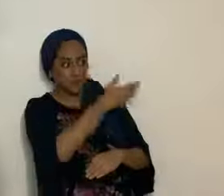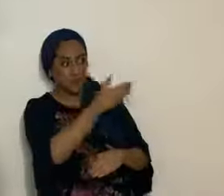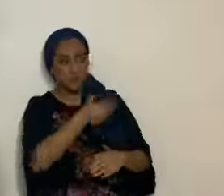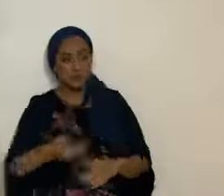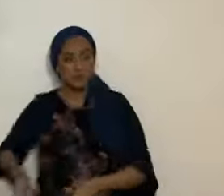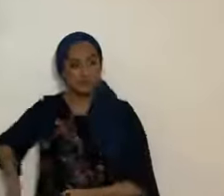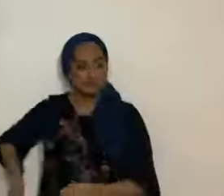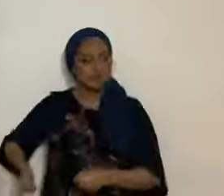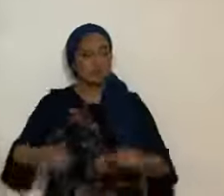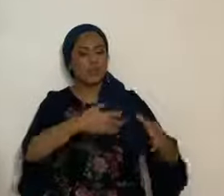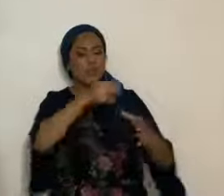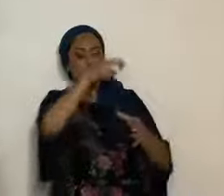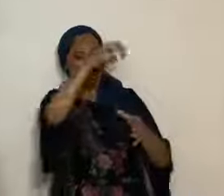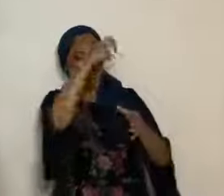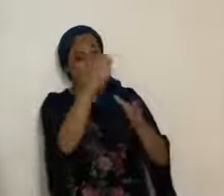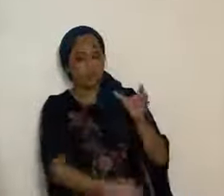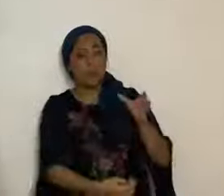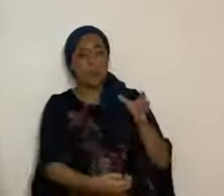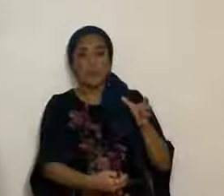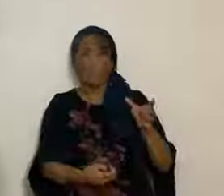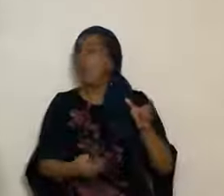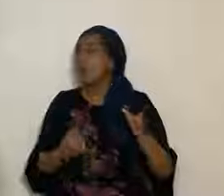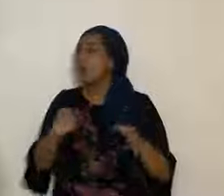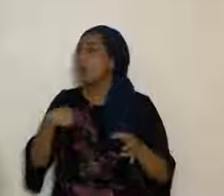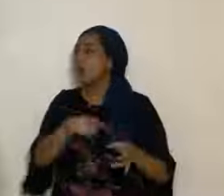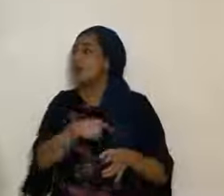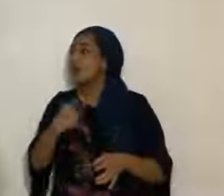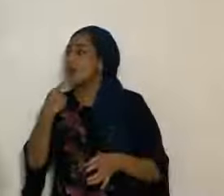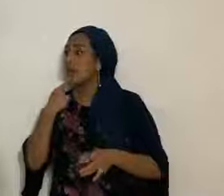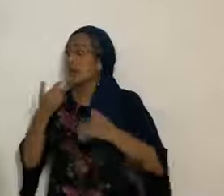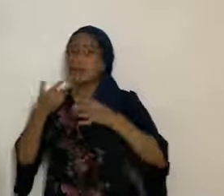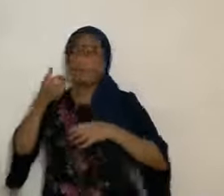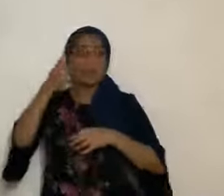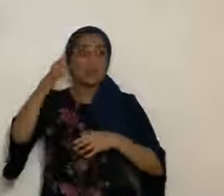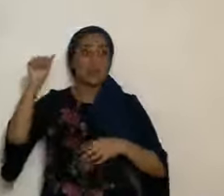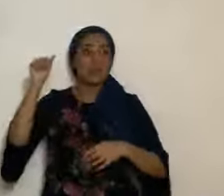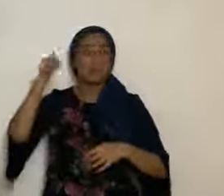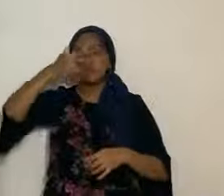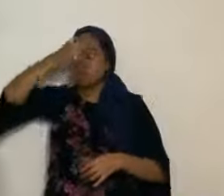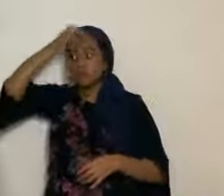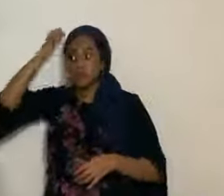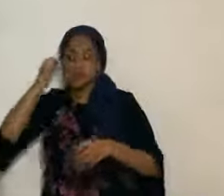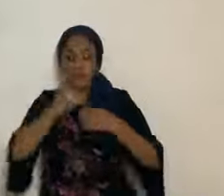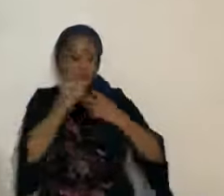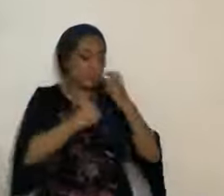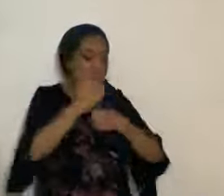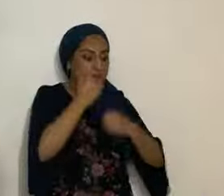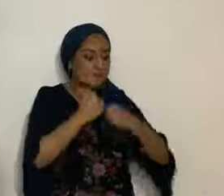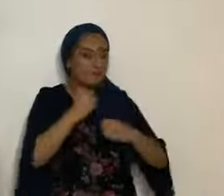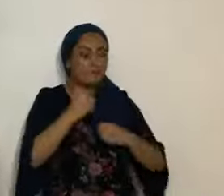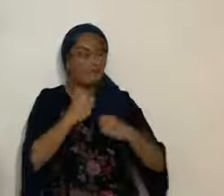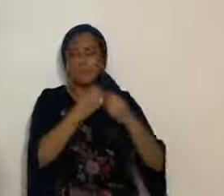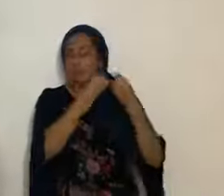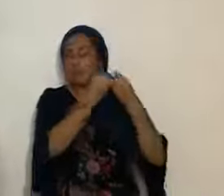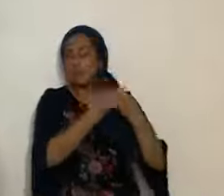cisterna, y diremos: alguna mala bestia lo devoró, y veremos qué será de sus sueños. Cuando